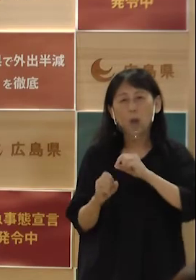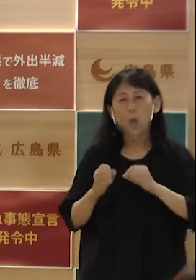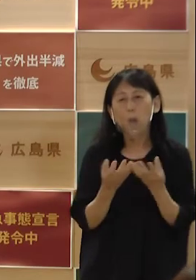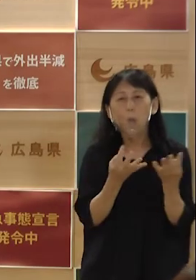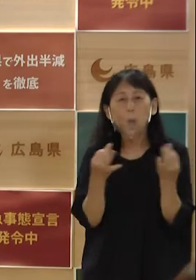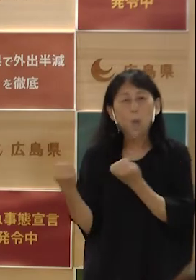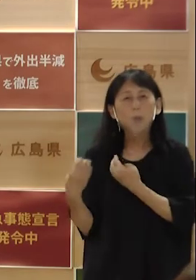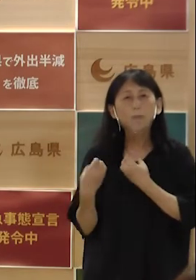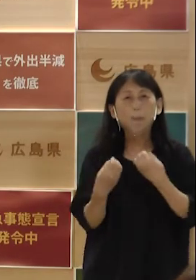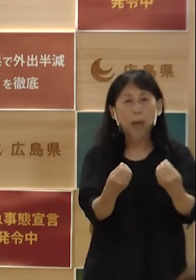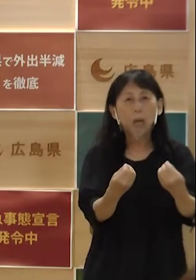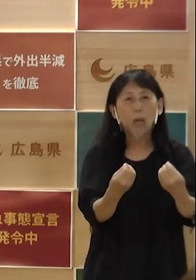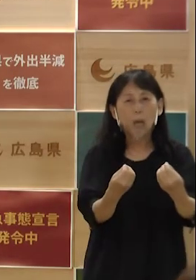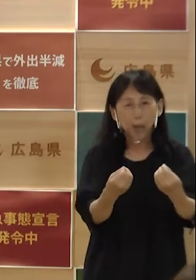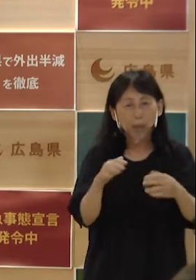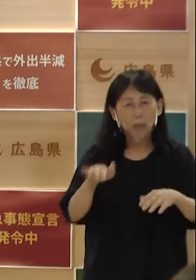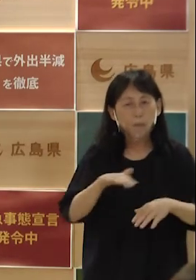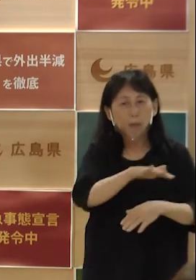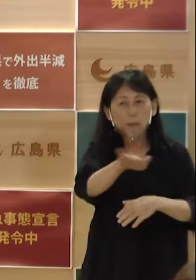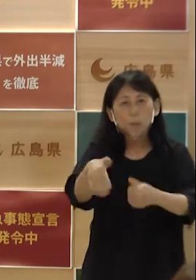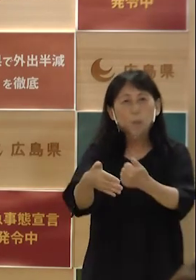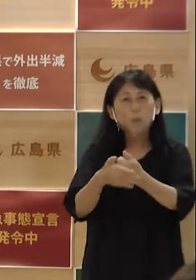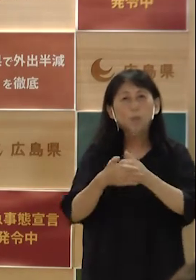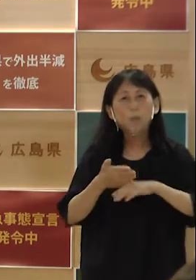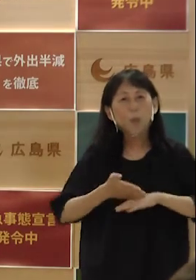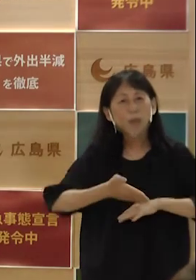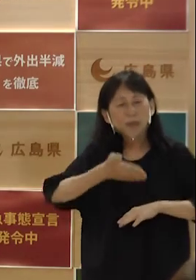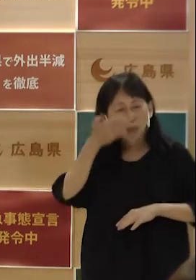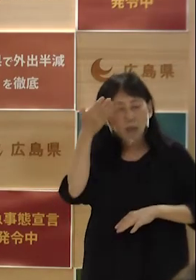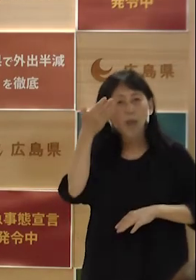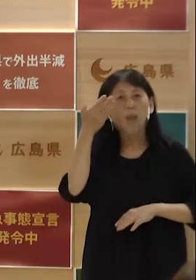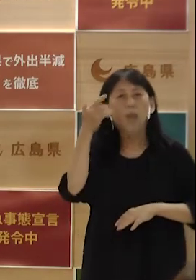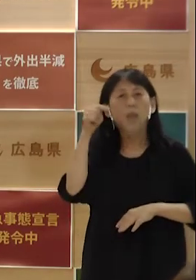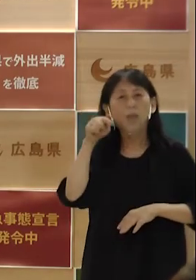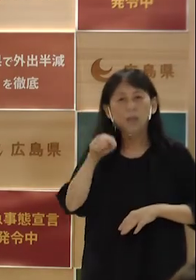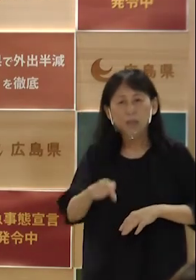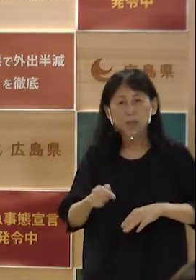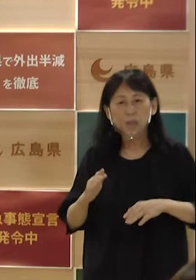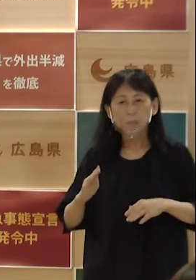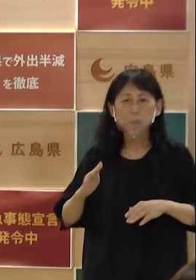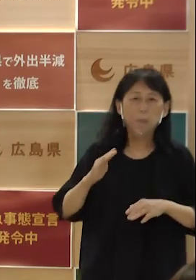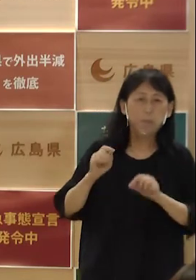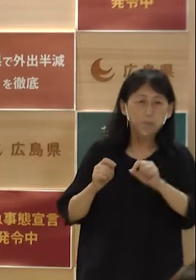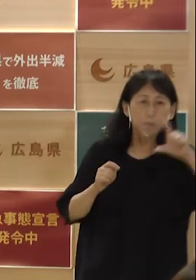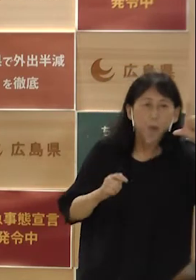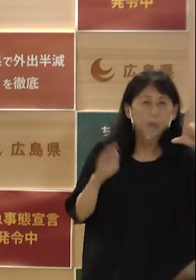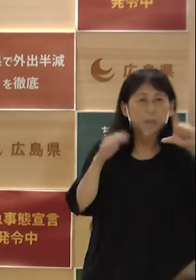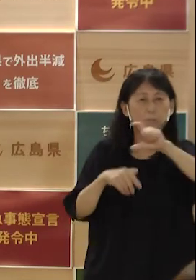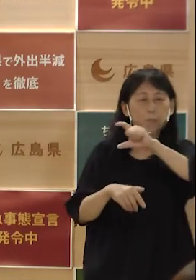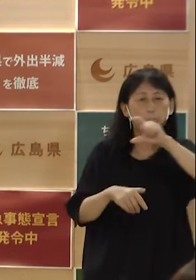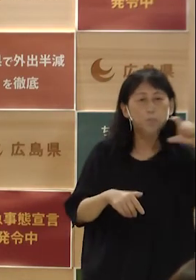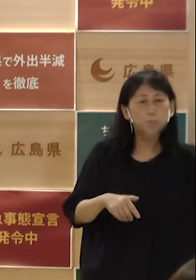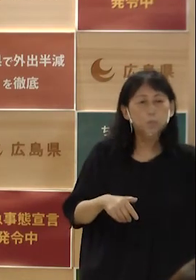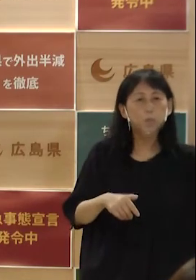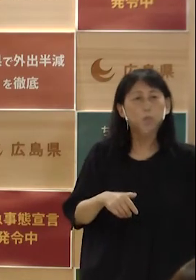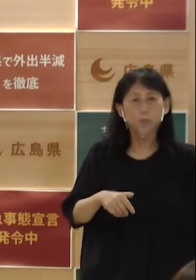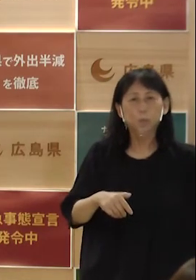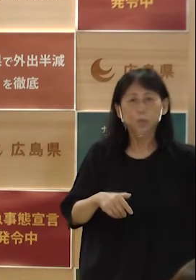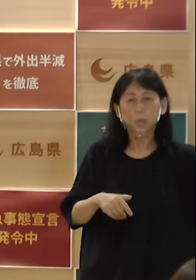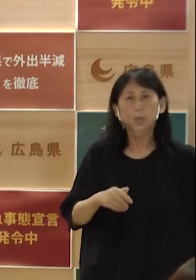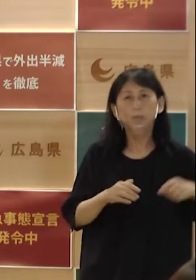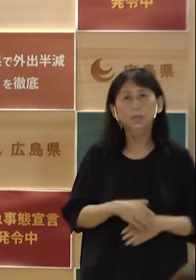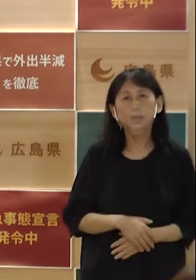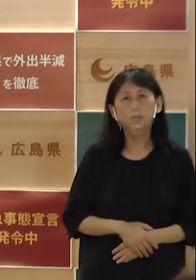今この、皆様ご協力いただいたおかげで、伸びを止めるということで8つのお願いをしましたけれども、その伸びはなんか止まっているところ